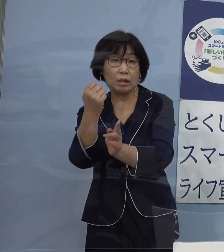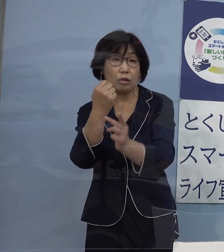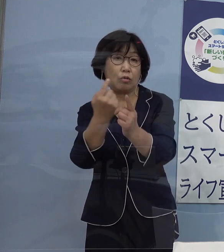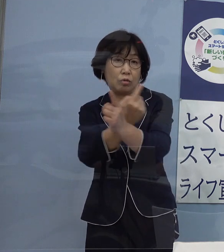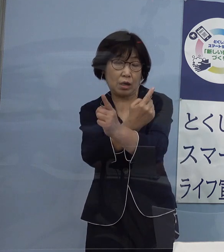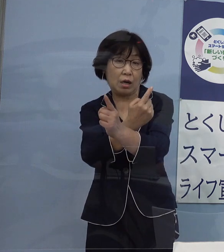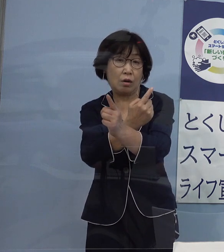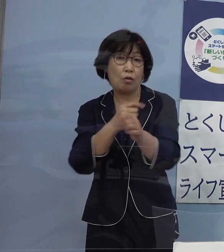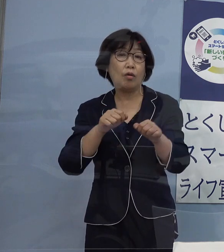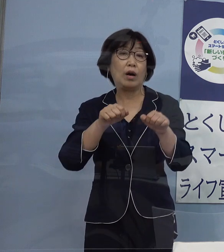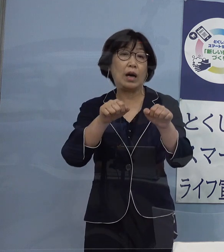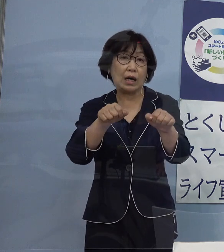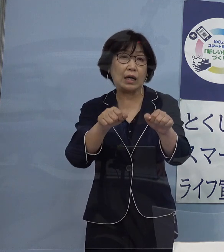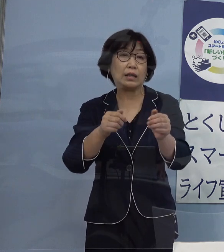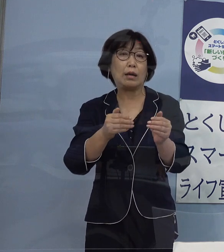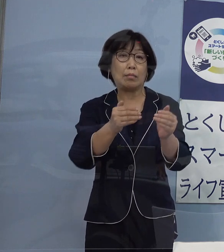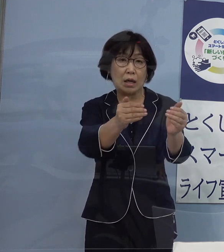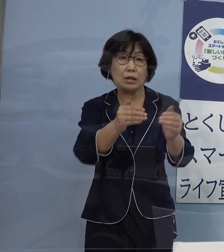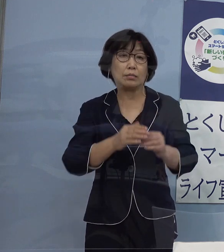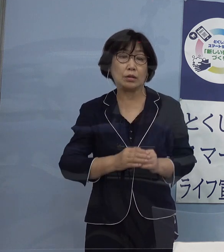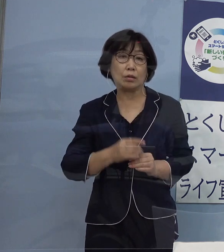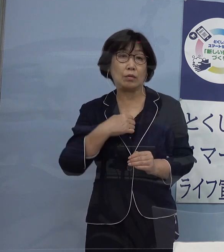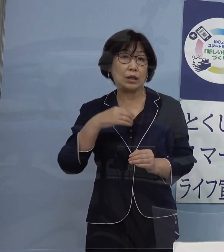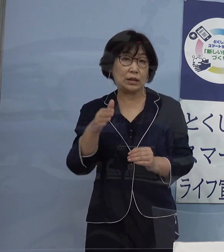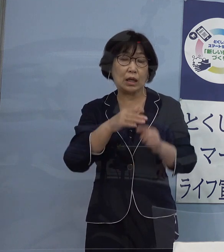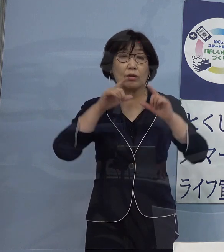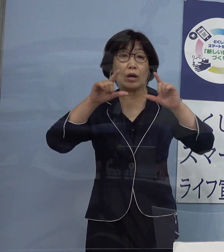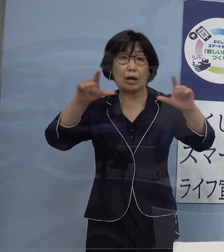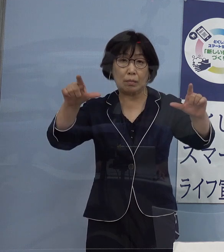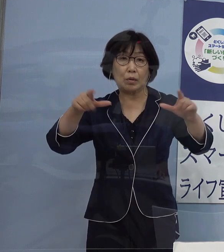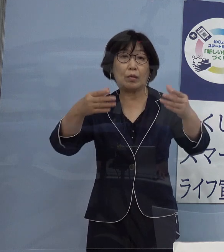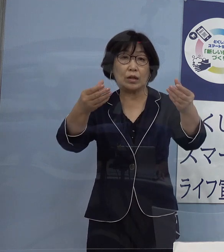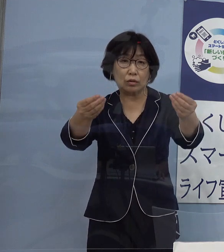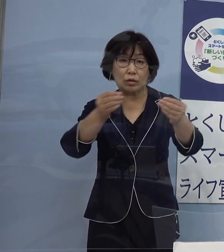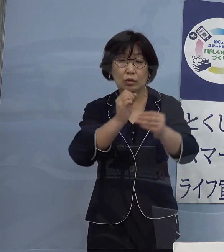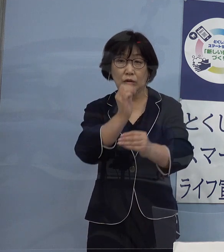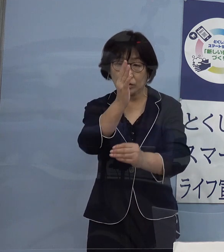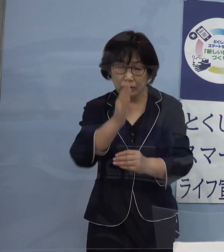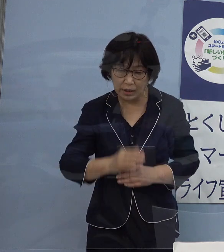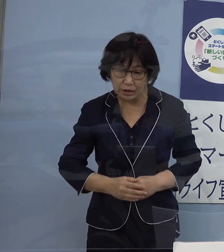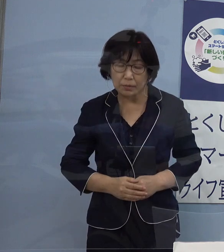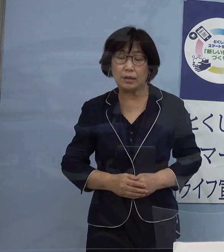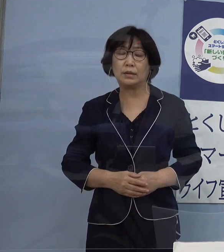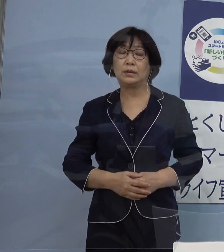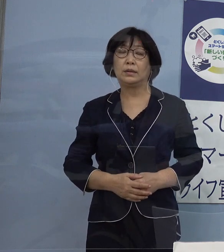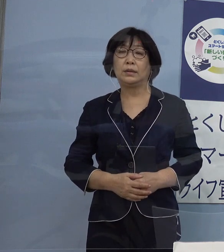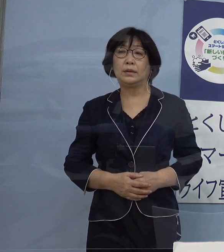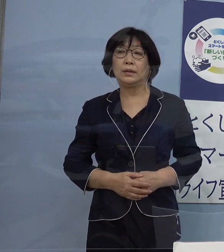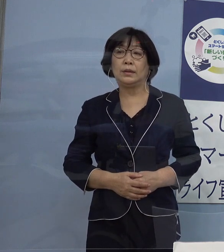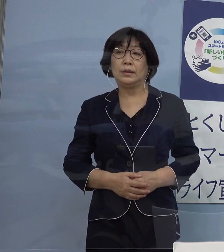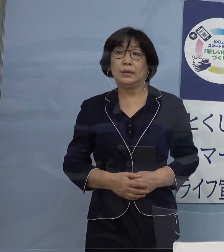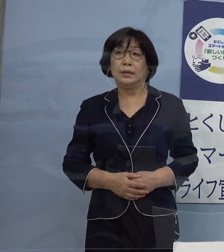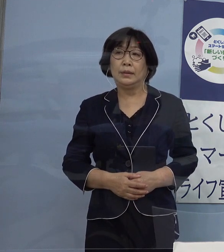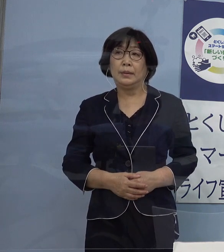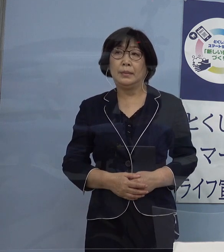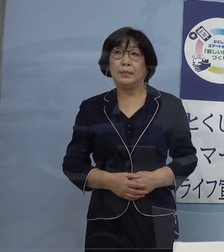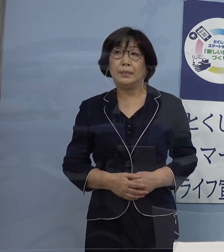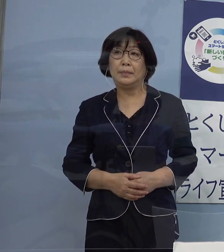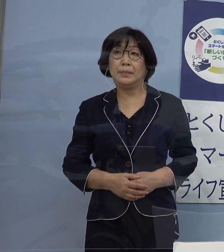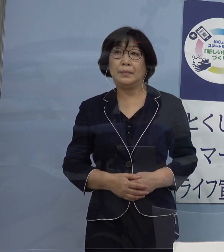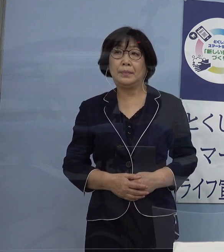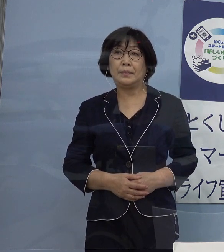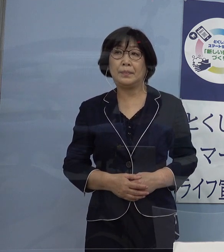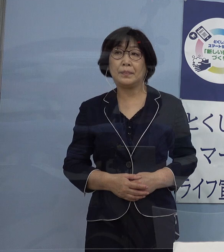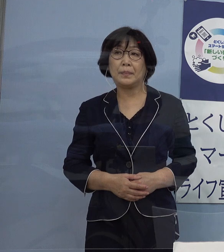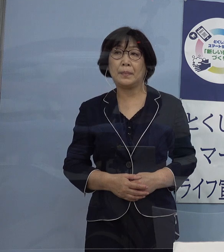。私からの発表は以上です。どうぞよろしくお願いをいたします。 それでは管理